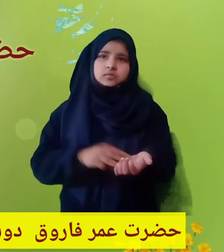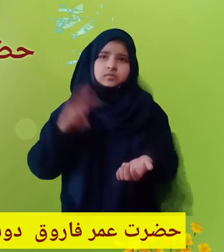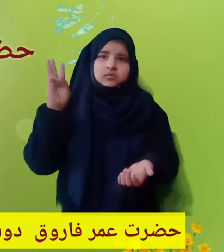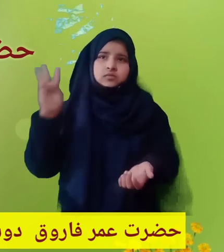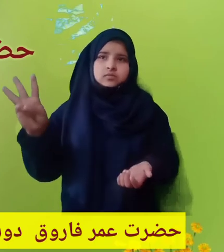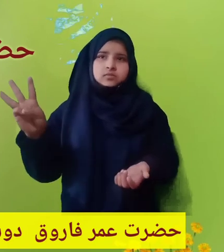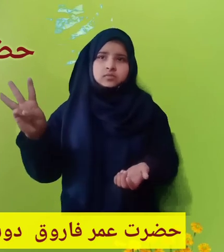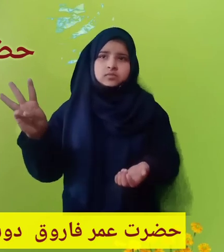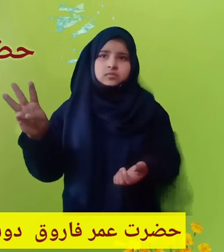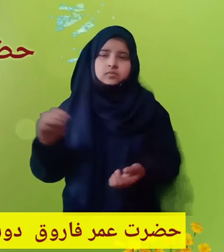उस्मान गनी,